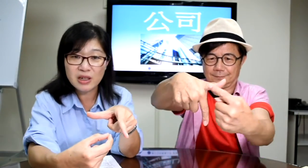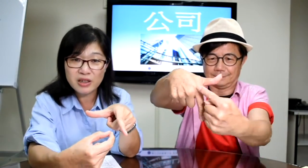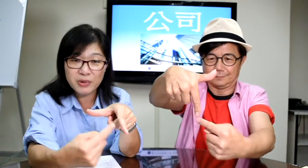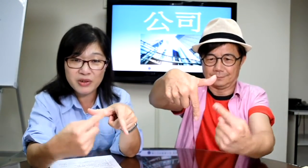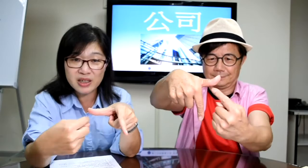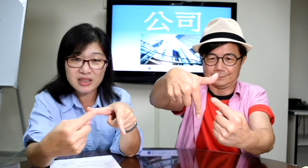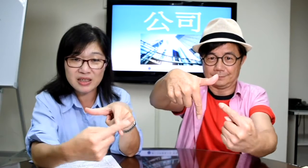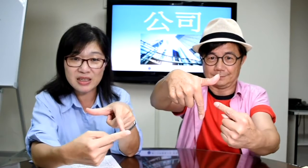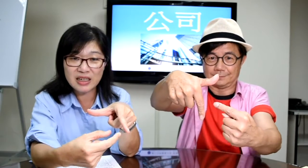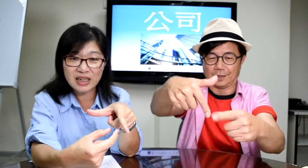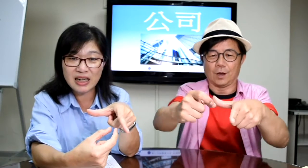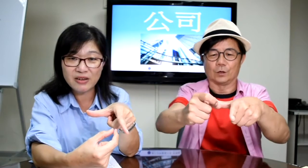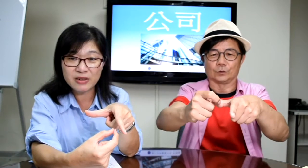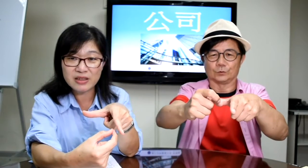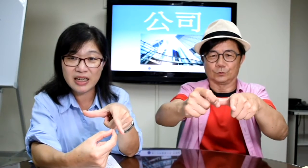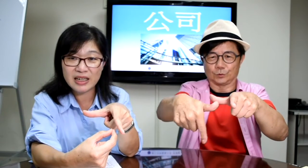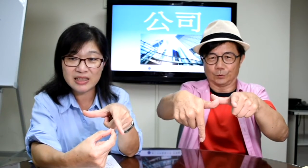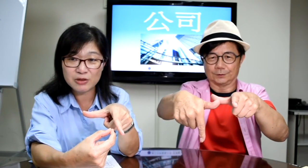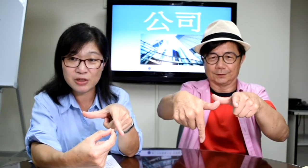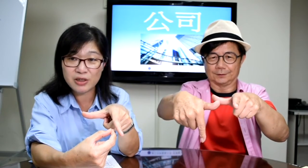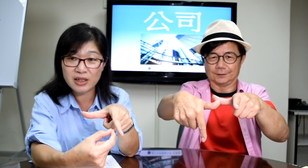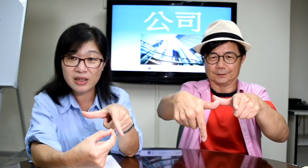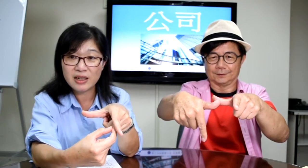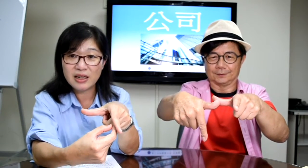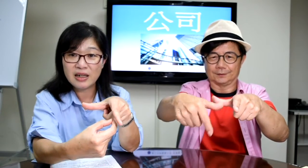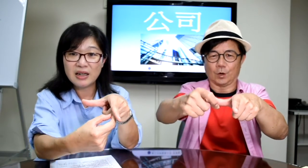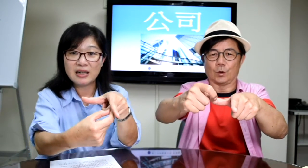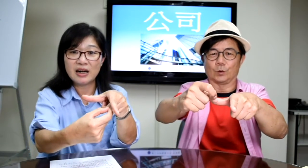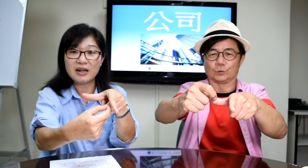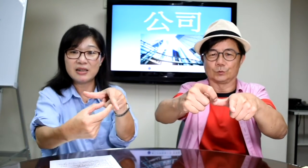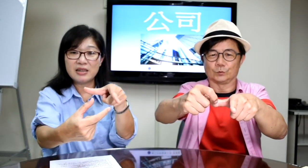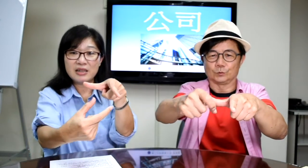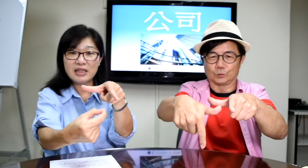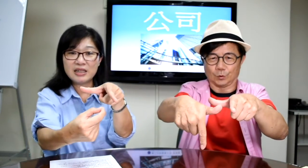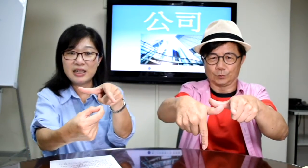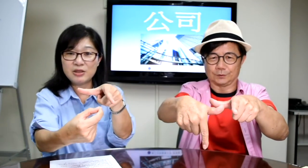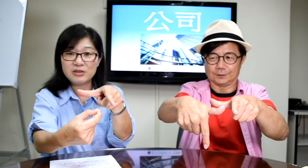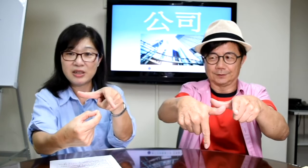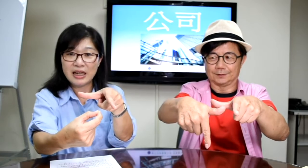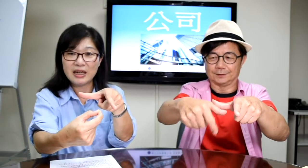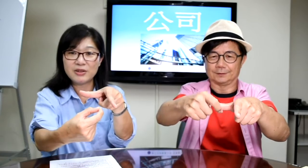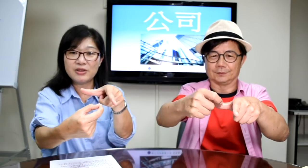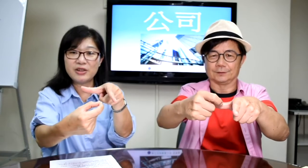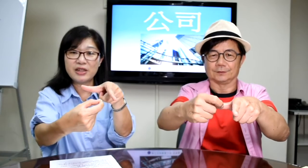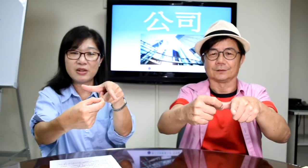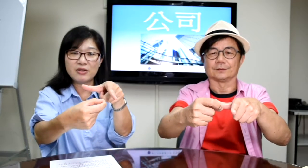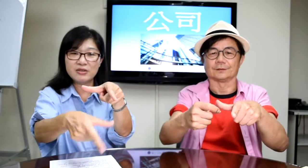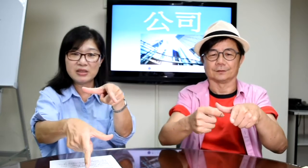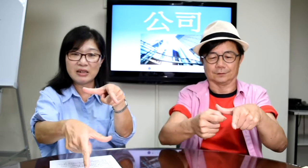没有一个人，然后捏一个小圈圈，哦，一个捏圈圈，哎，对对对对，公，然后圈